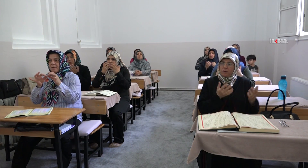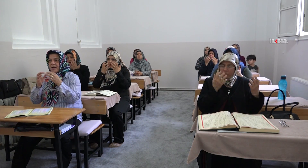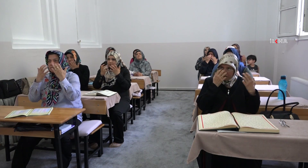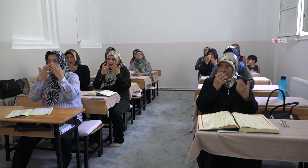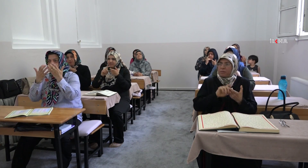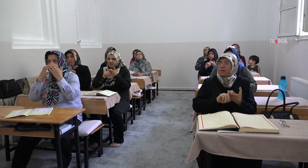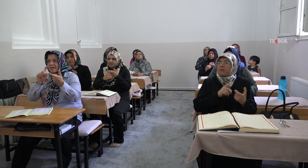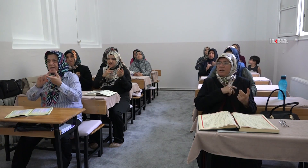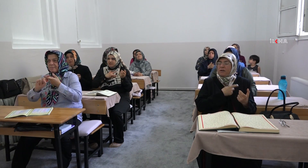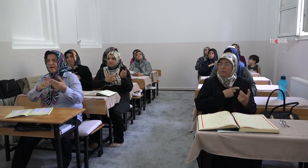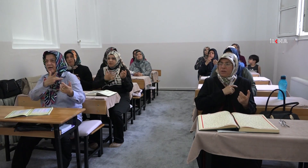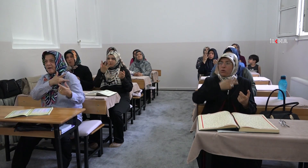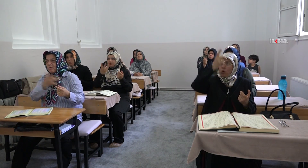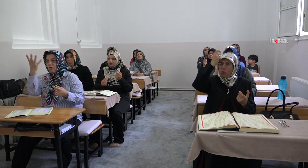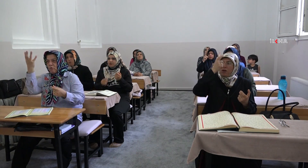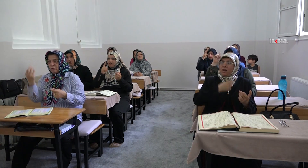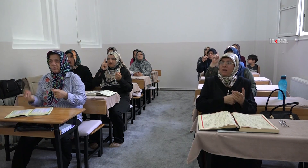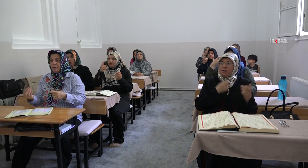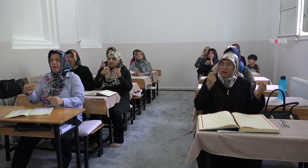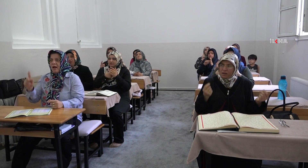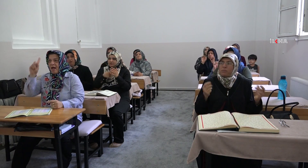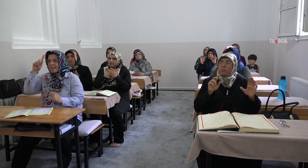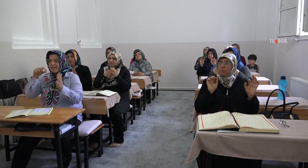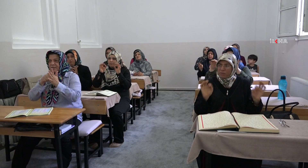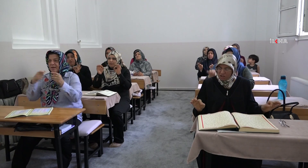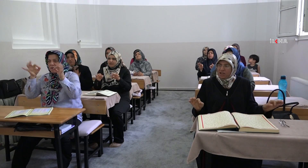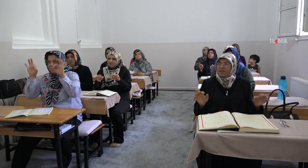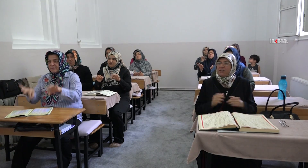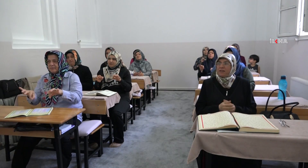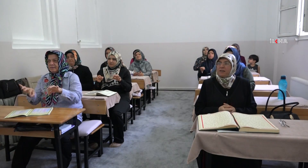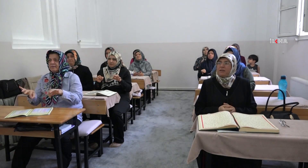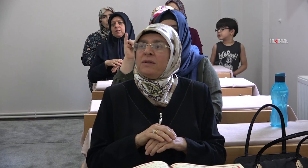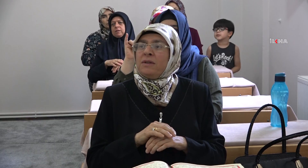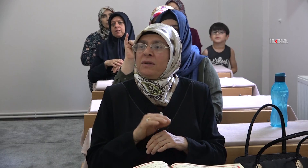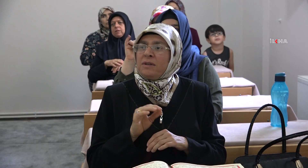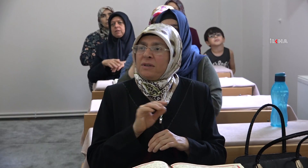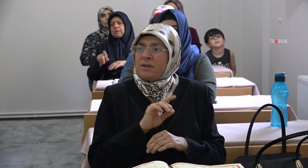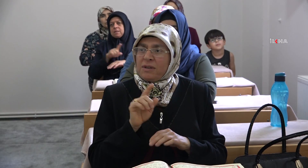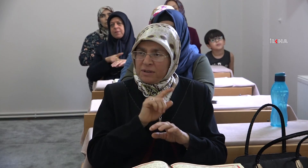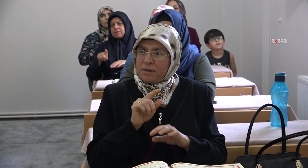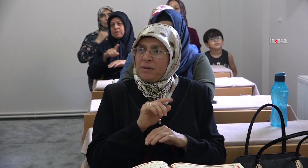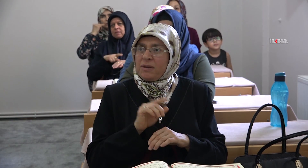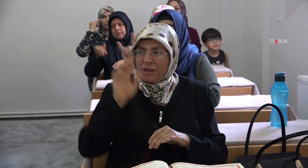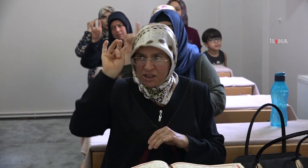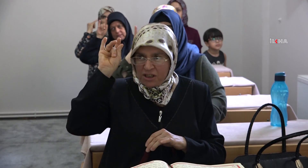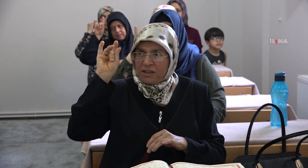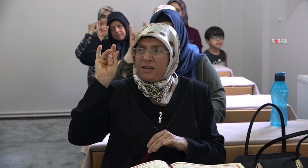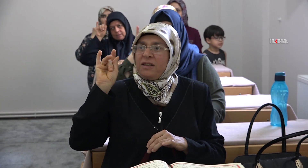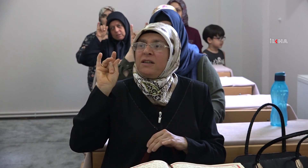Bismillahirrahmanirrahim. Rahman ve Rahim olan Allah'ın adına başlasın. Sır, zaman, kıskancın